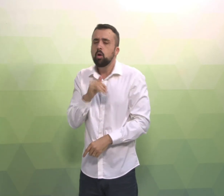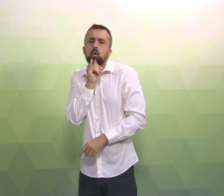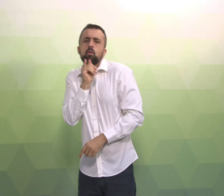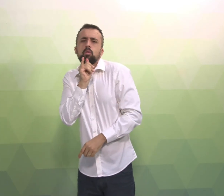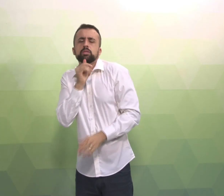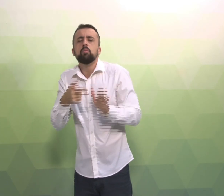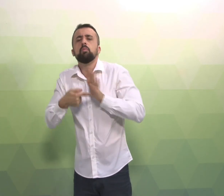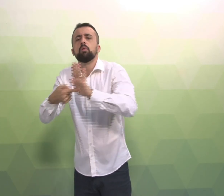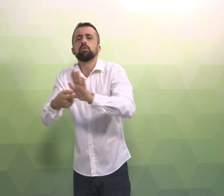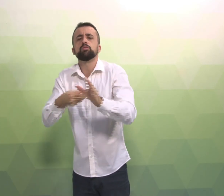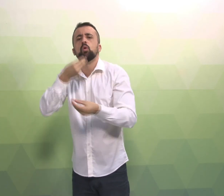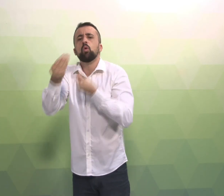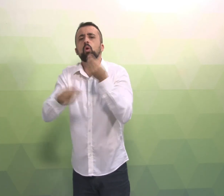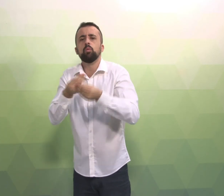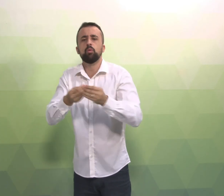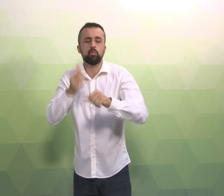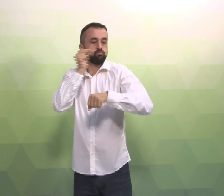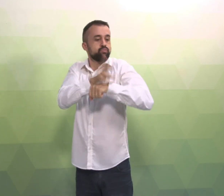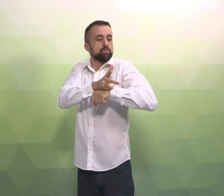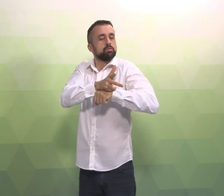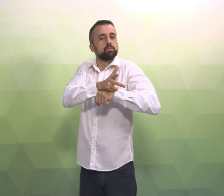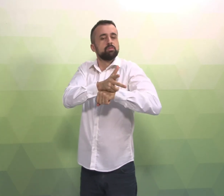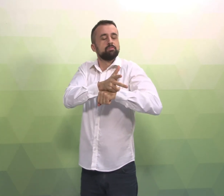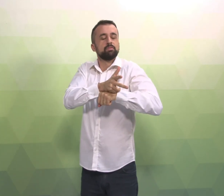Inclusive, dou um exemplo de como gravar em Libras.